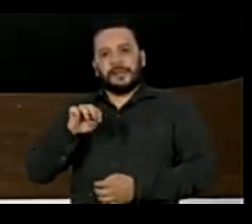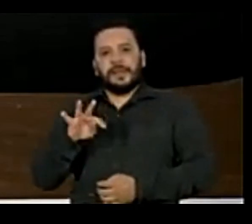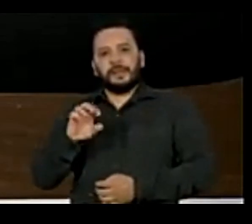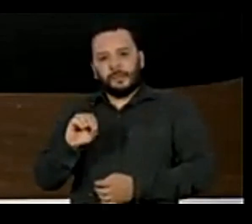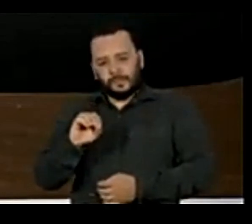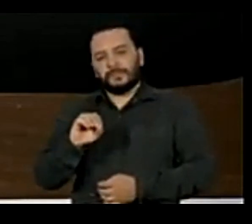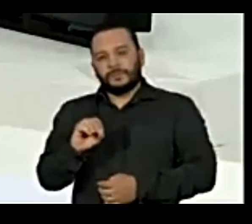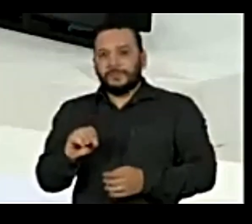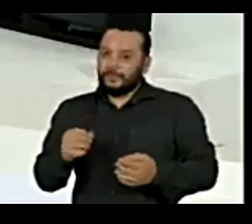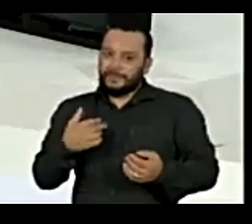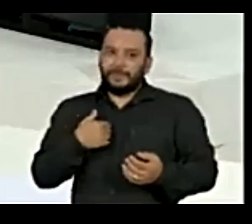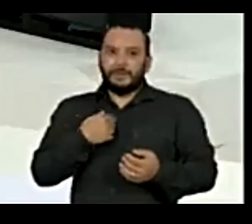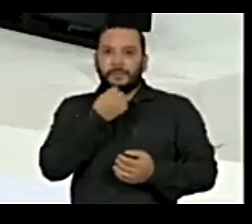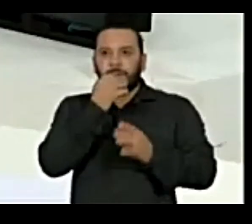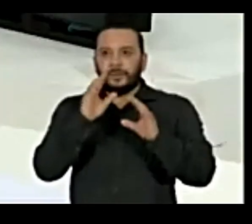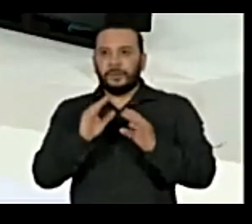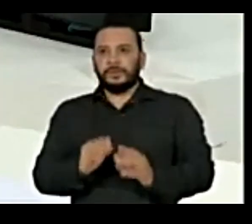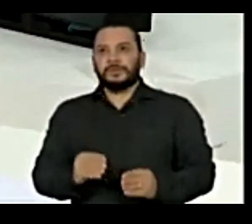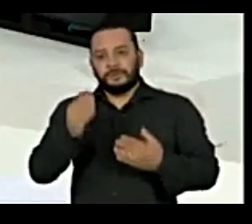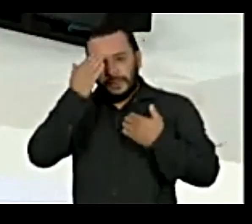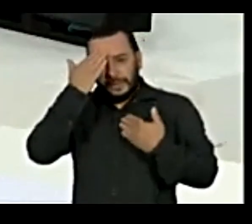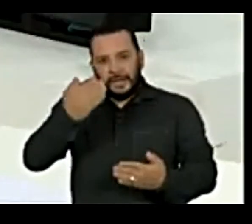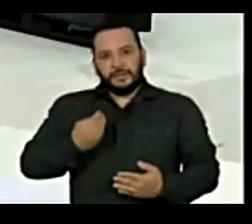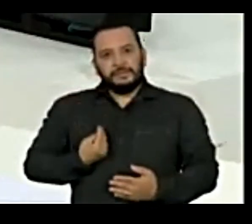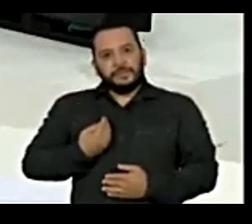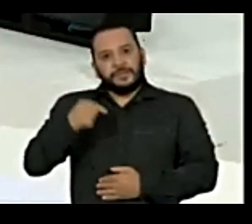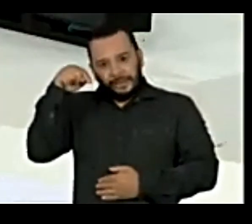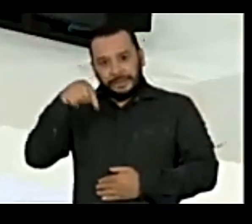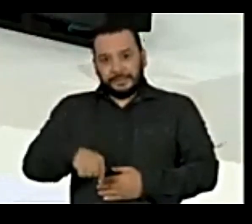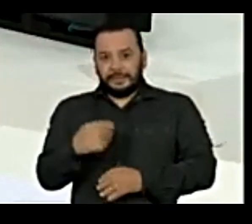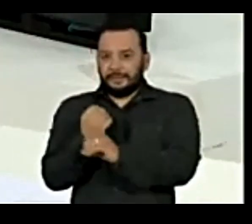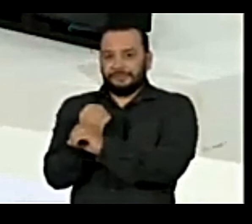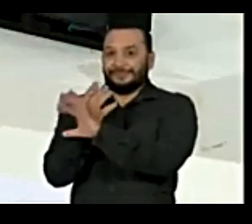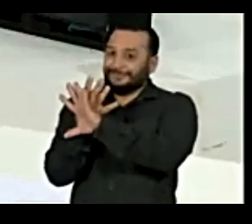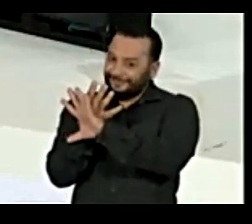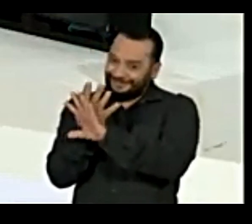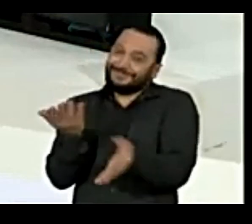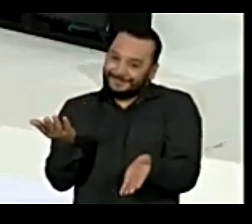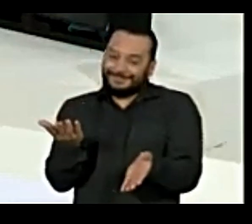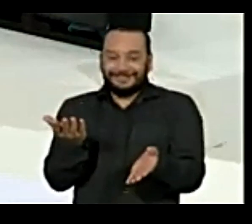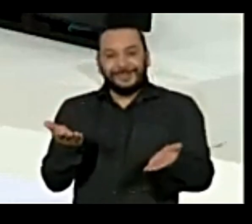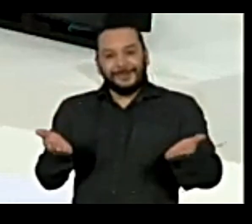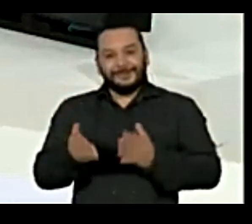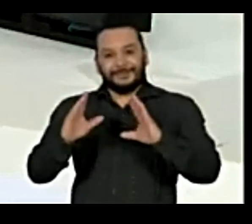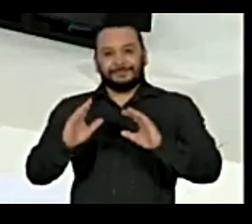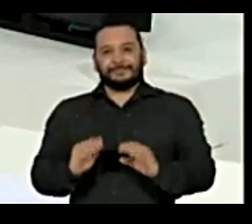boa noite. Muito obrigada por estar aqui conosco, mesmo que virtualmente, nesta noite.